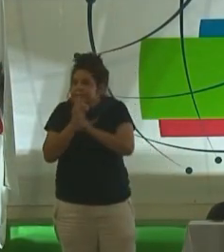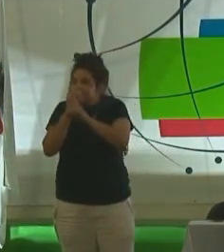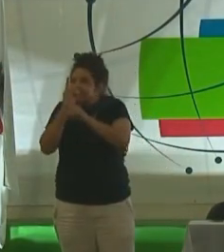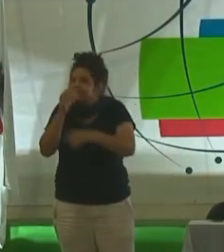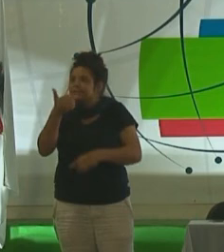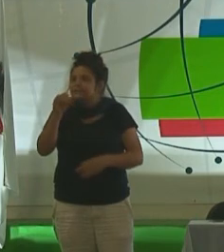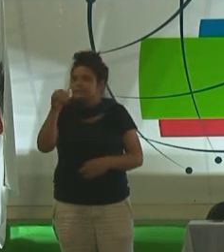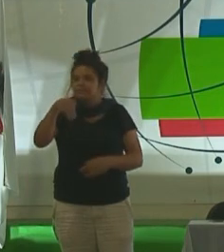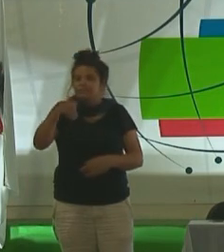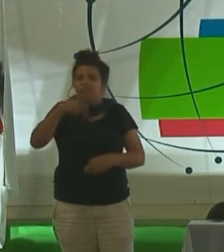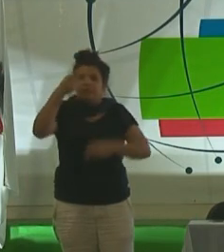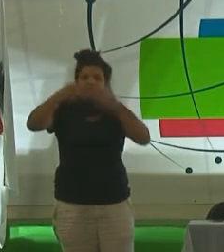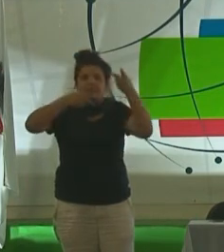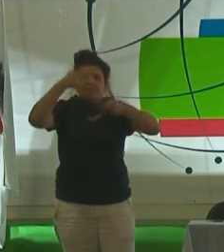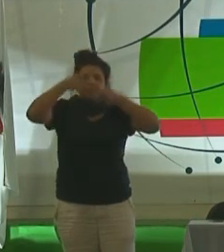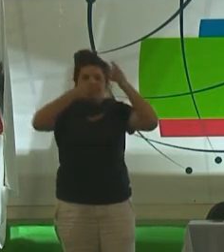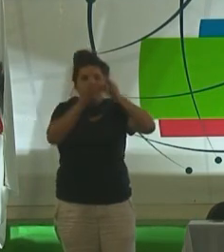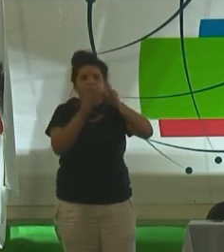que